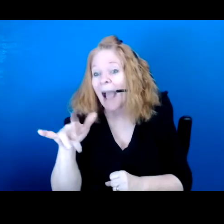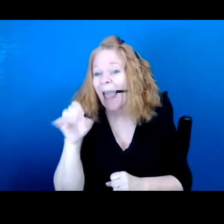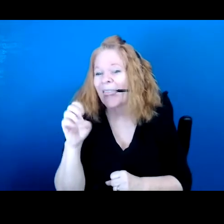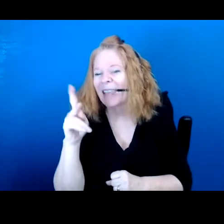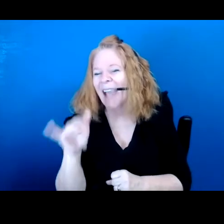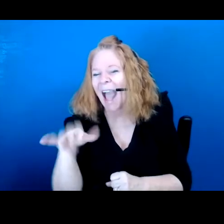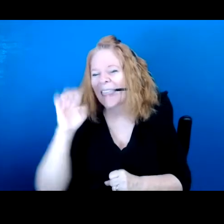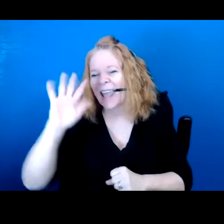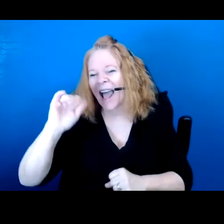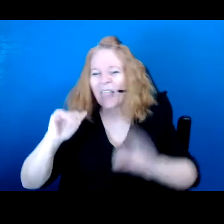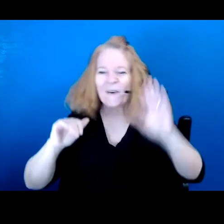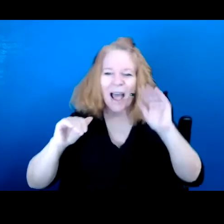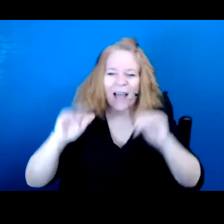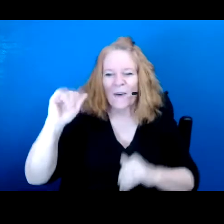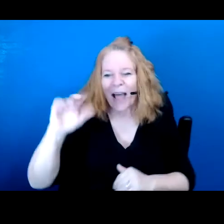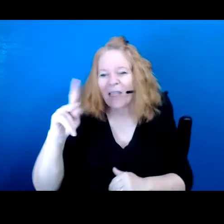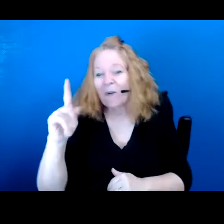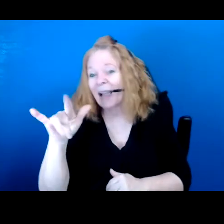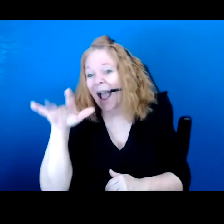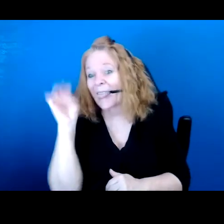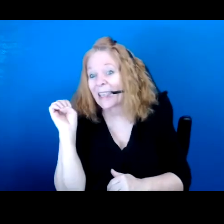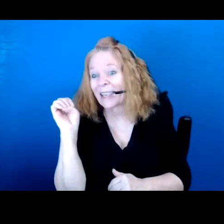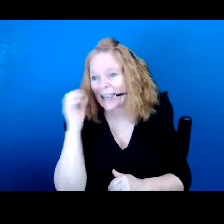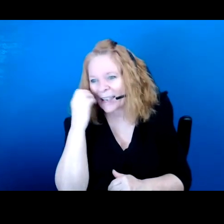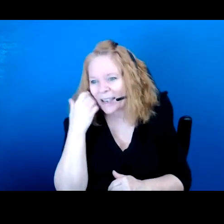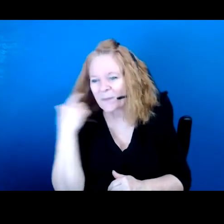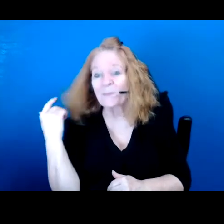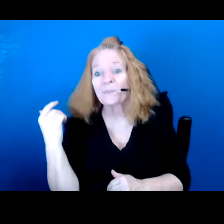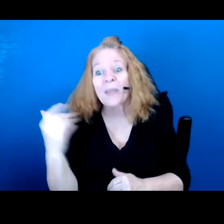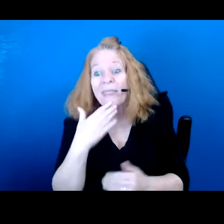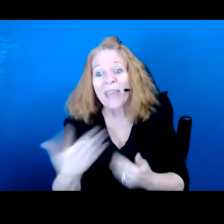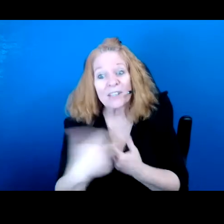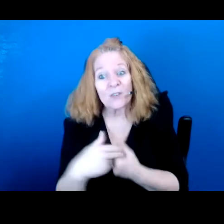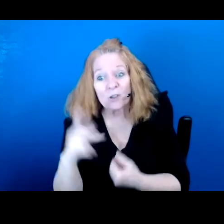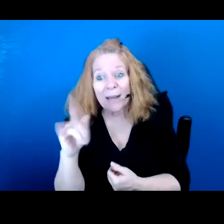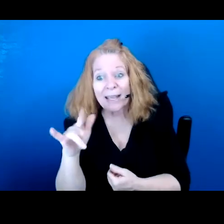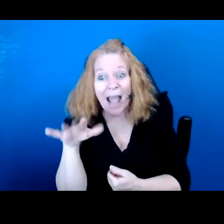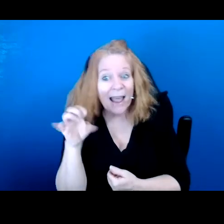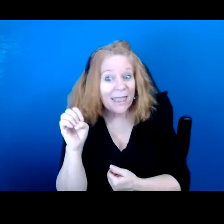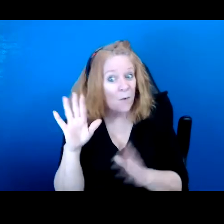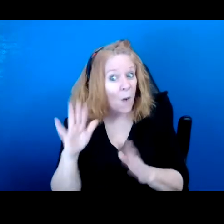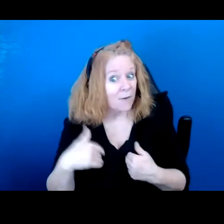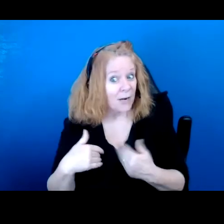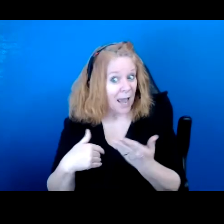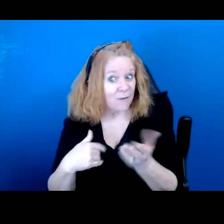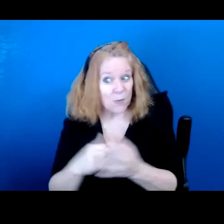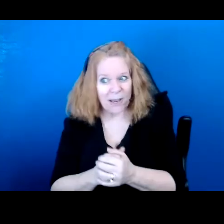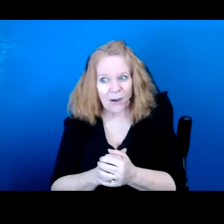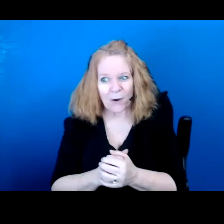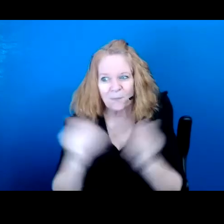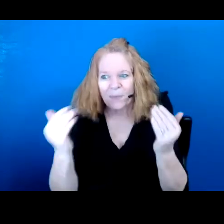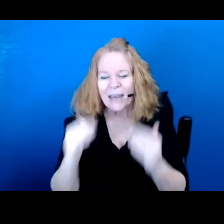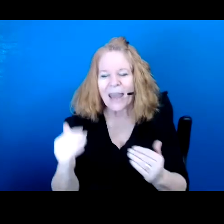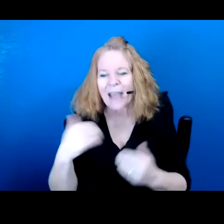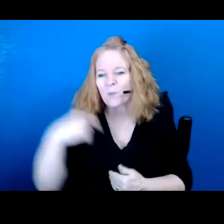daily mail y daily saludos saludos saludos sky link gracias por estar aquí con nosotros el día de hoy que bueno que estás aquí con